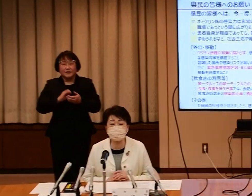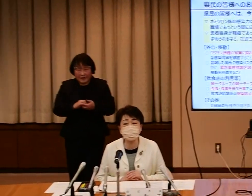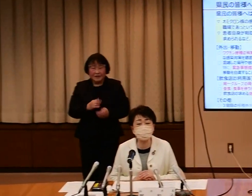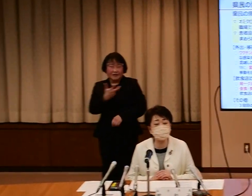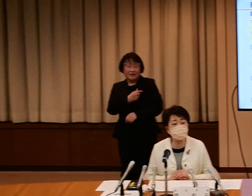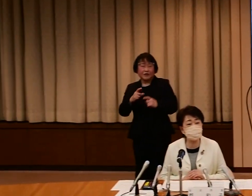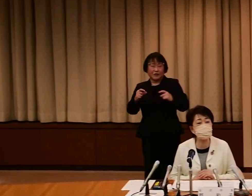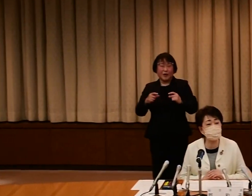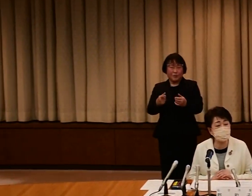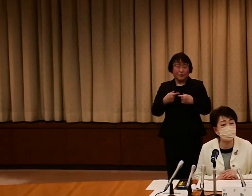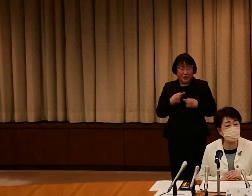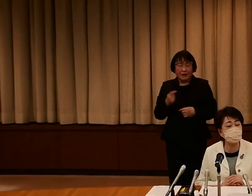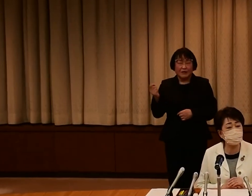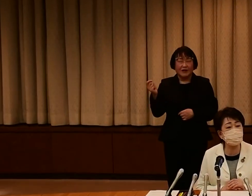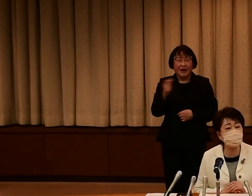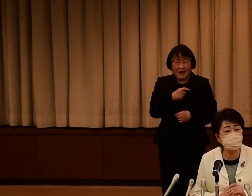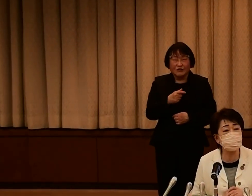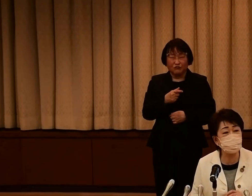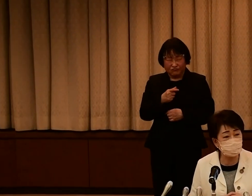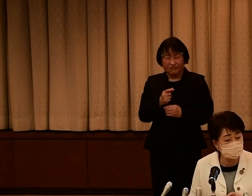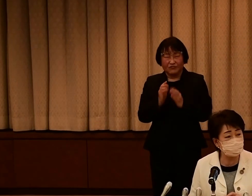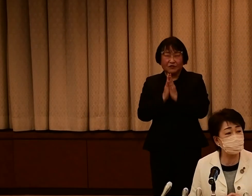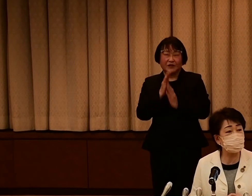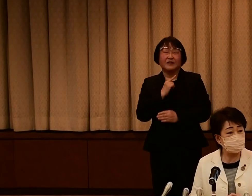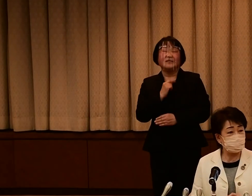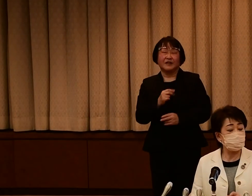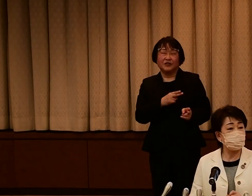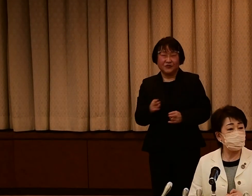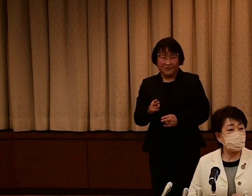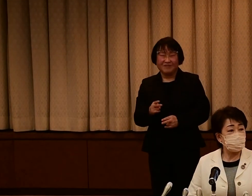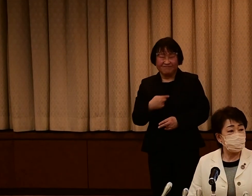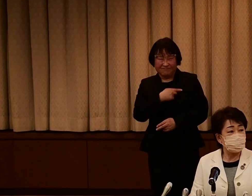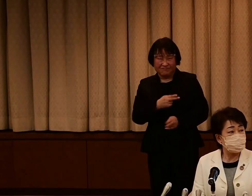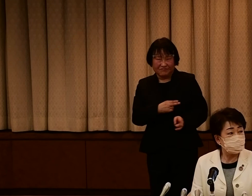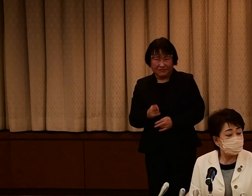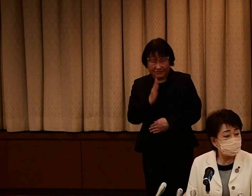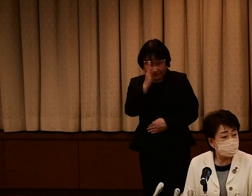接種いただけるようにご準備はいただきたいというふうに思います。